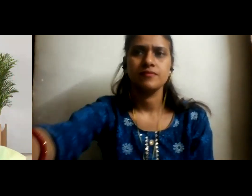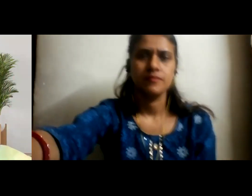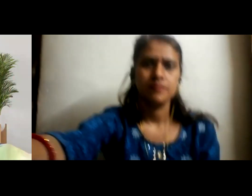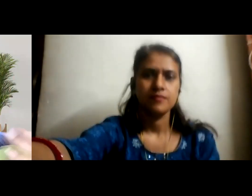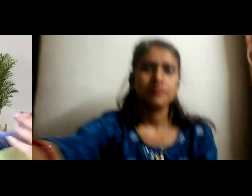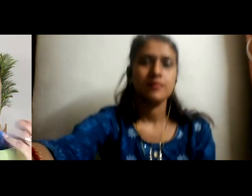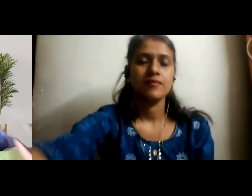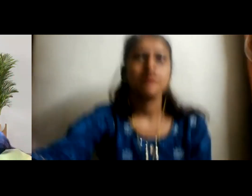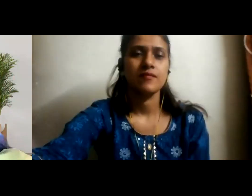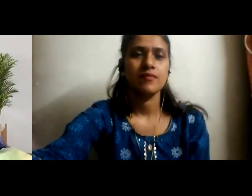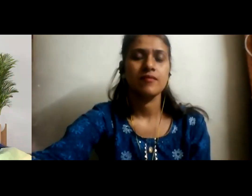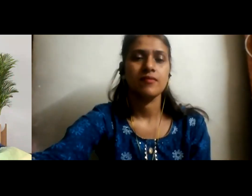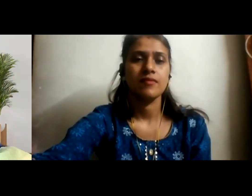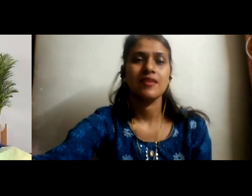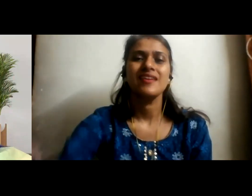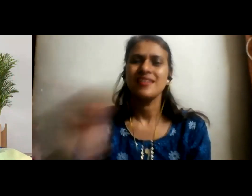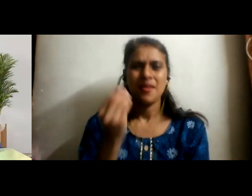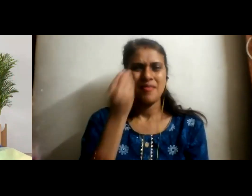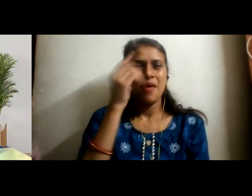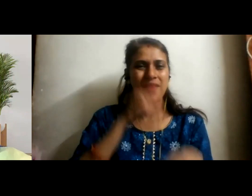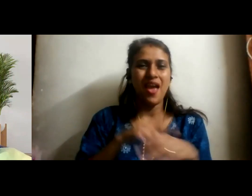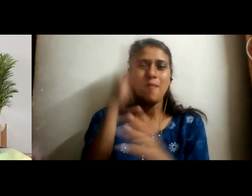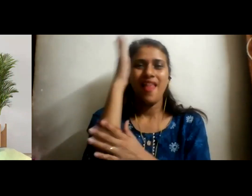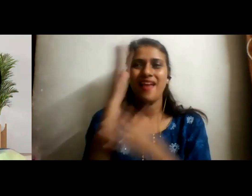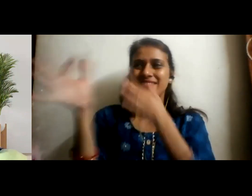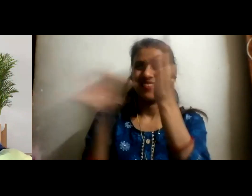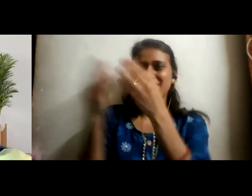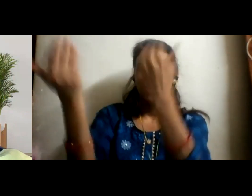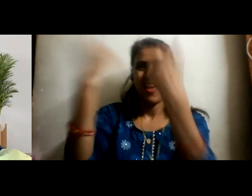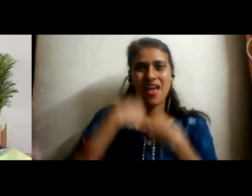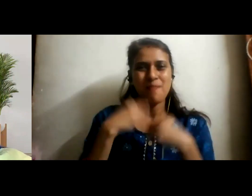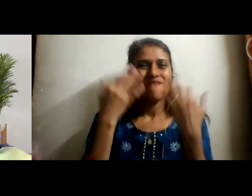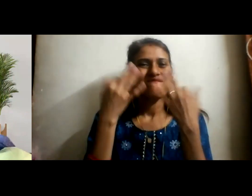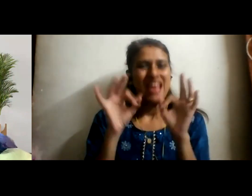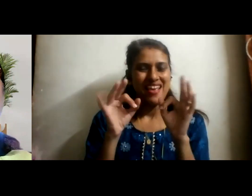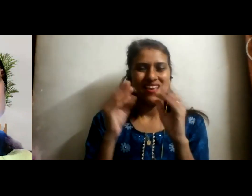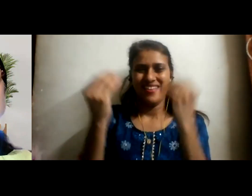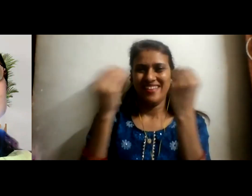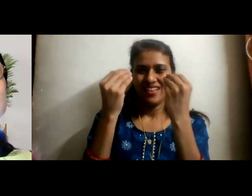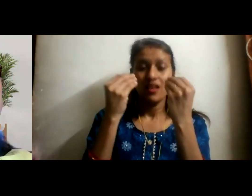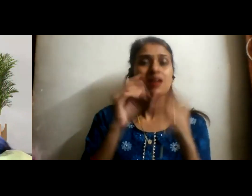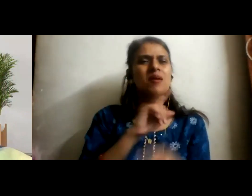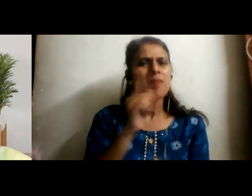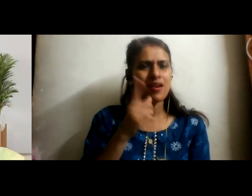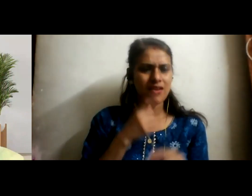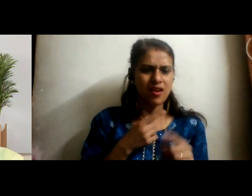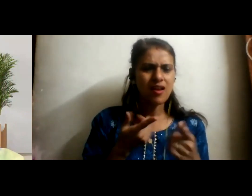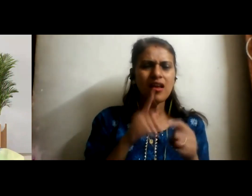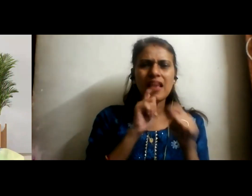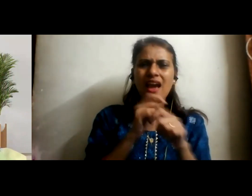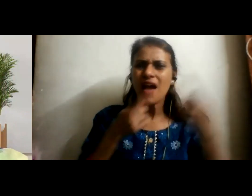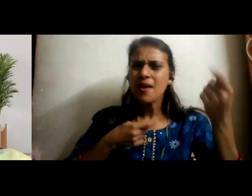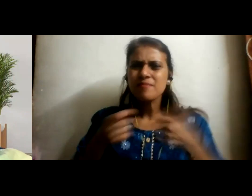मिल जाता है, लेकिन हर बार हम फ्री क्यों करें, है ना, अपना बिजनेस है तो हम पूंजी लगाएंगे ना। तो आप CSR फंड लो या कुछ